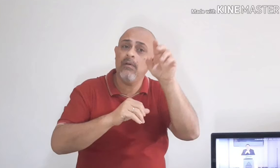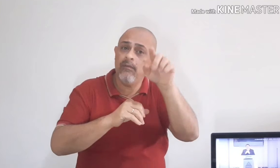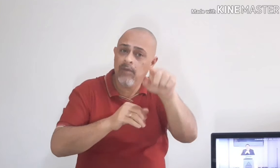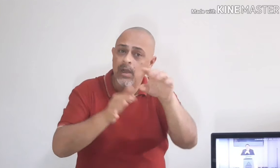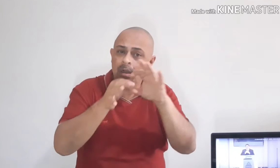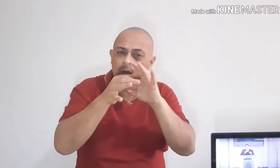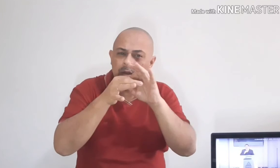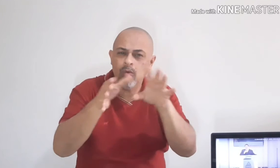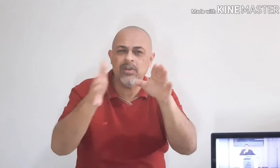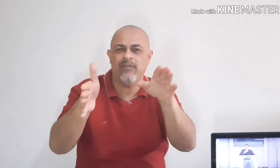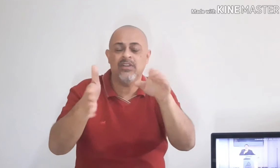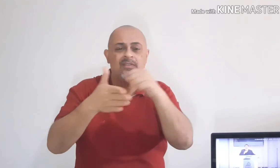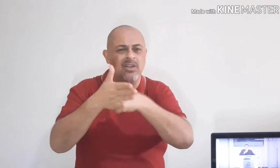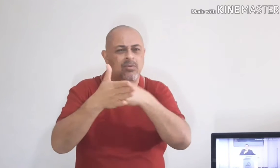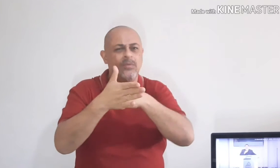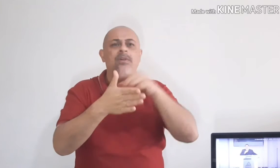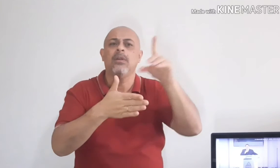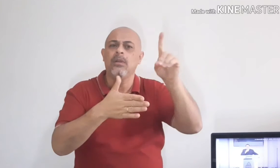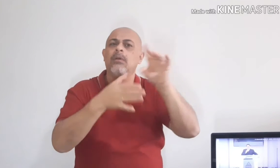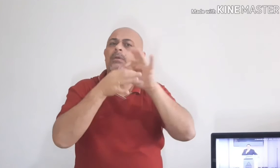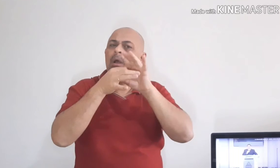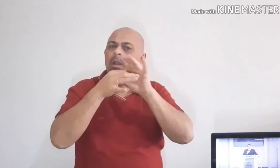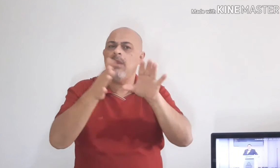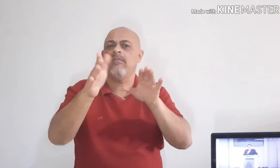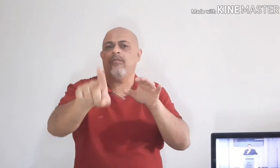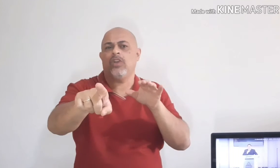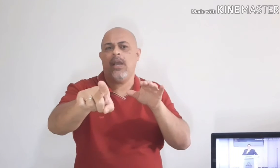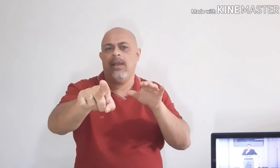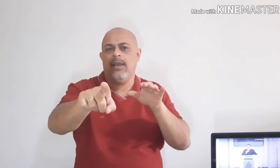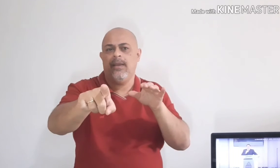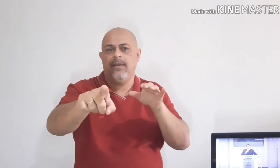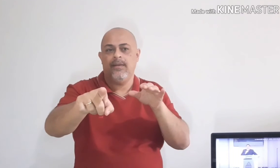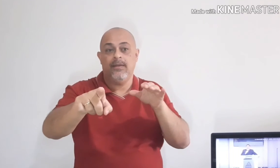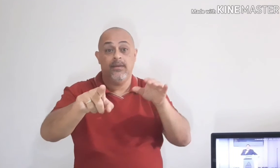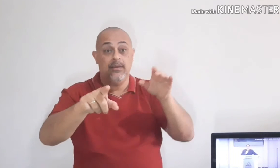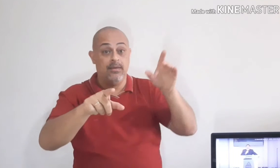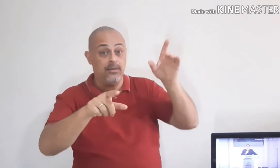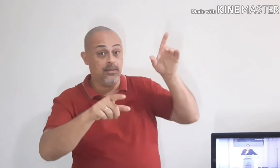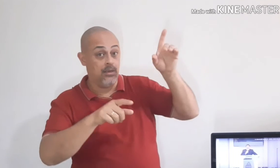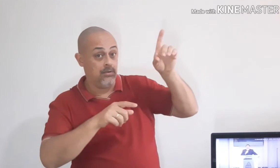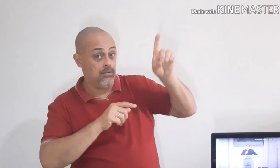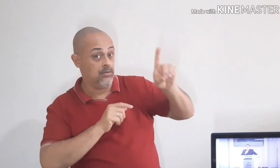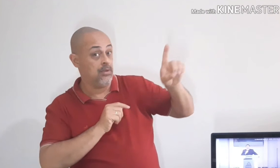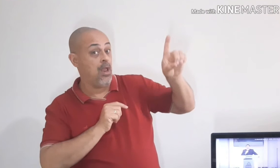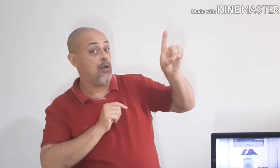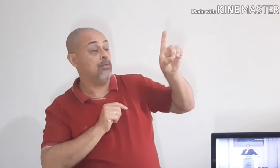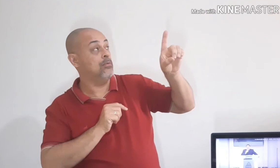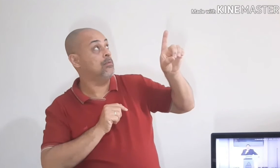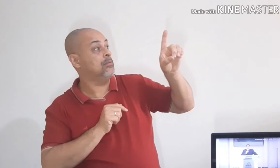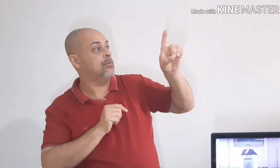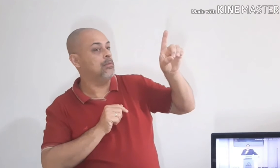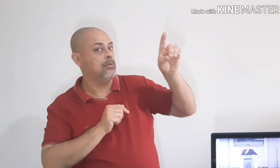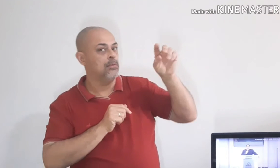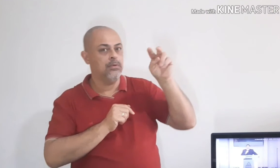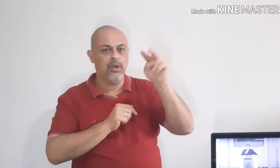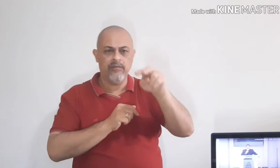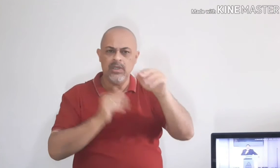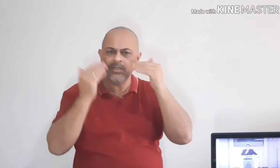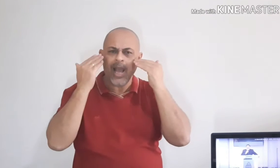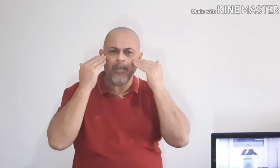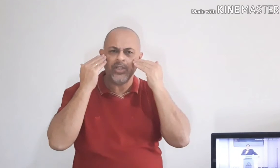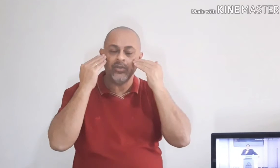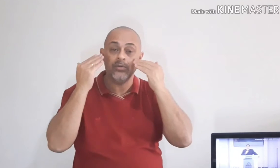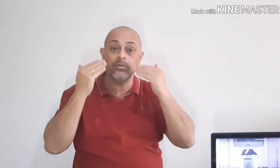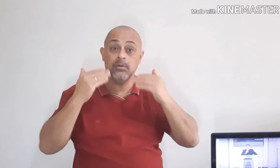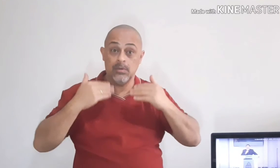das suas lutas. O Deus que vê já nos libertou da angústia eterna. Nós que entregamos